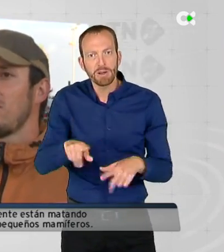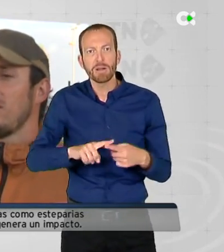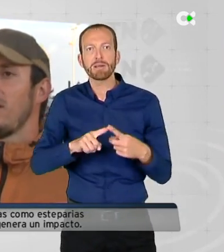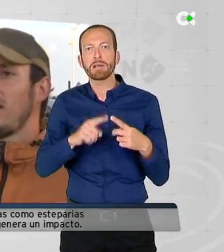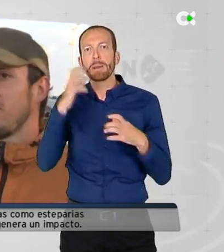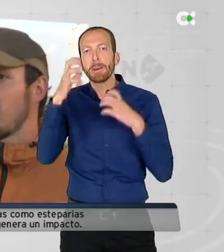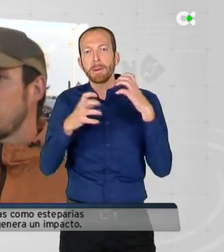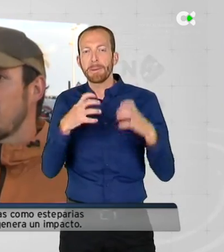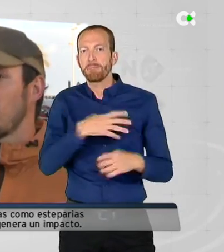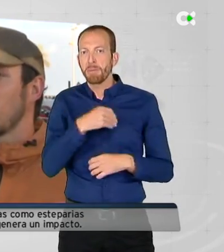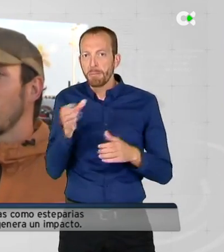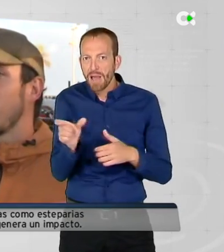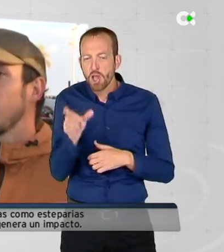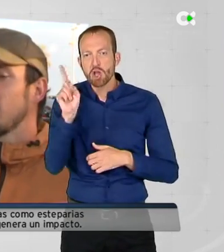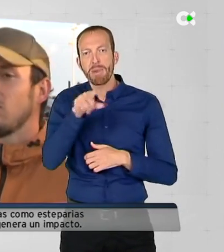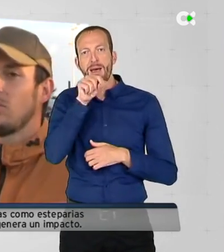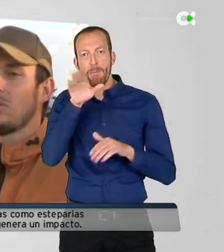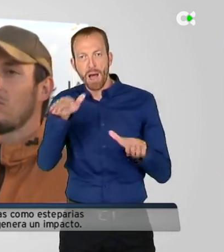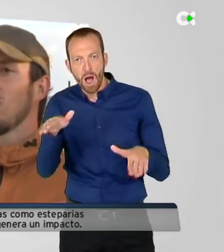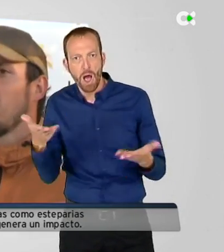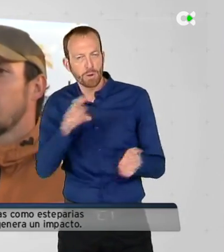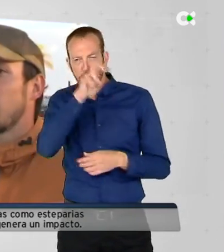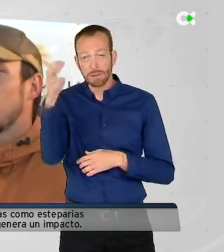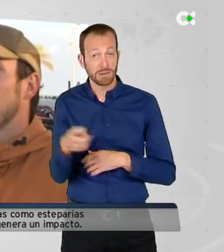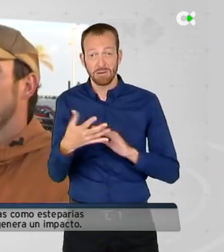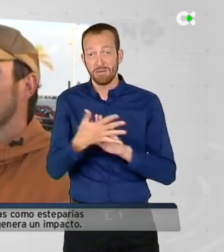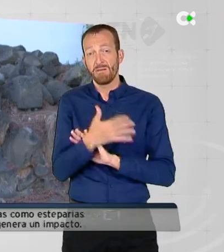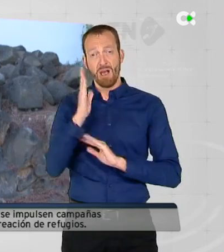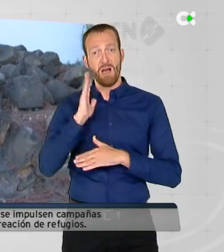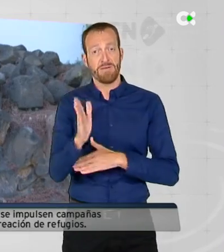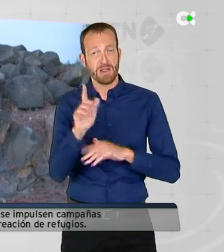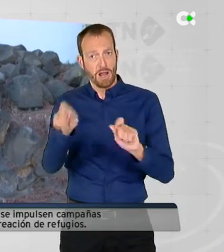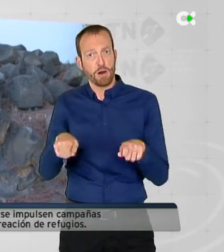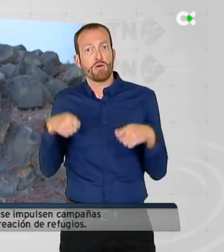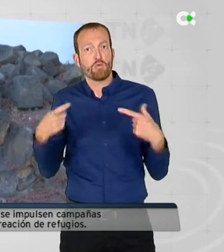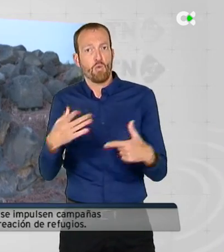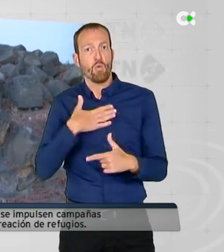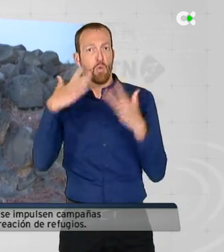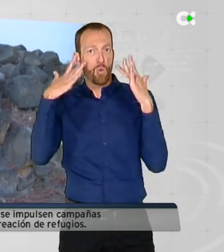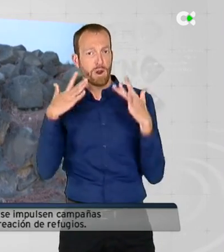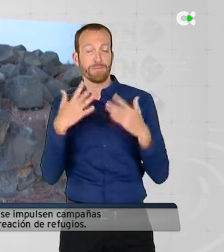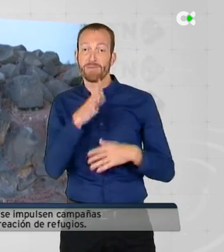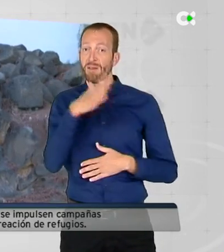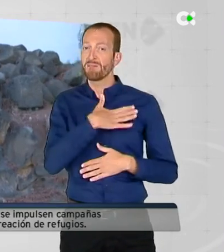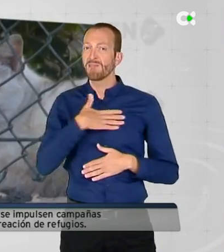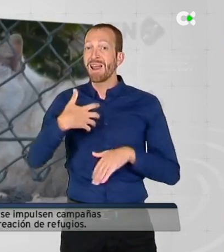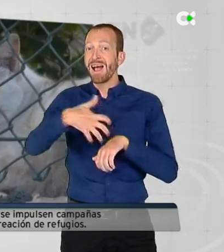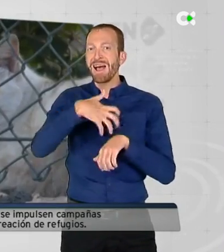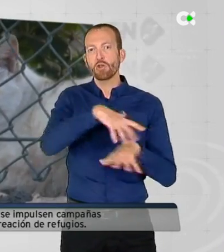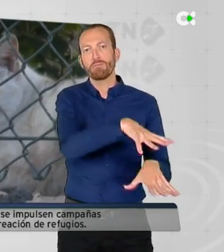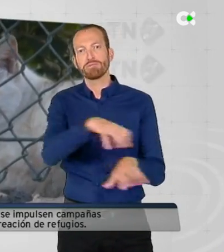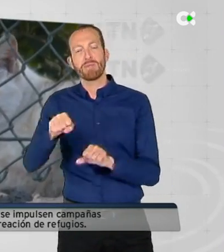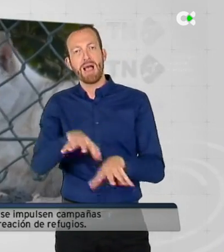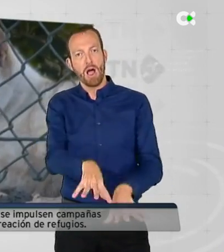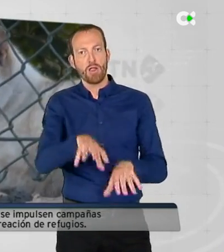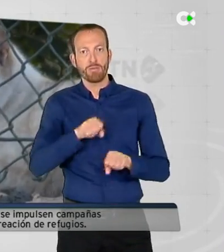mamíferos, aves tanto marinas como esteparias y todo eso genera un impacto. Por eso reclaman que se impulsen campañas de adopción y la